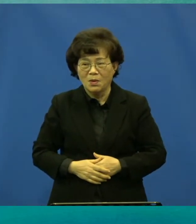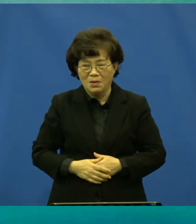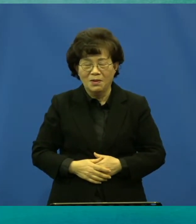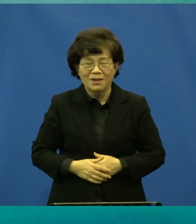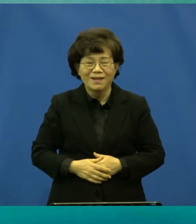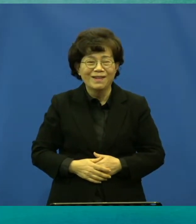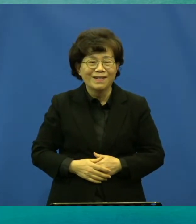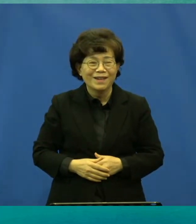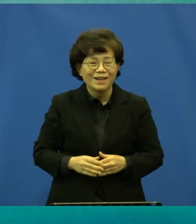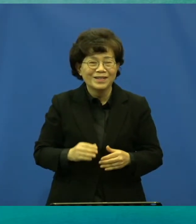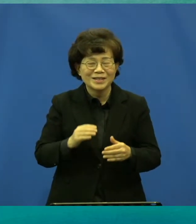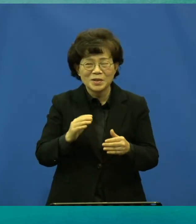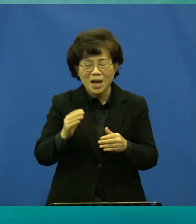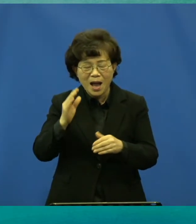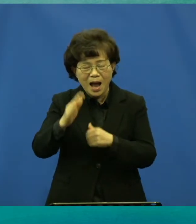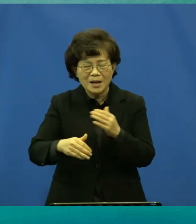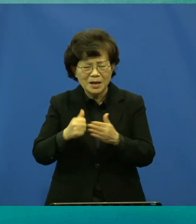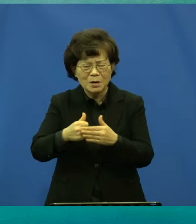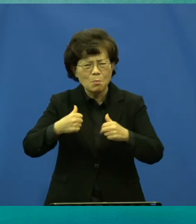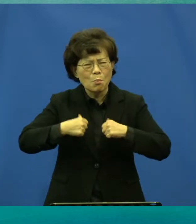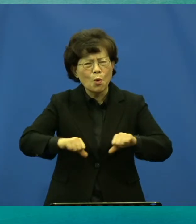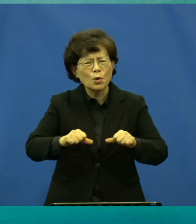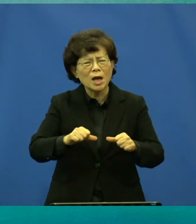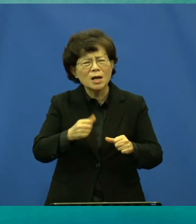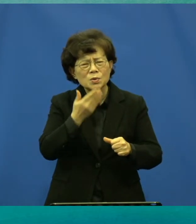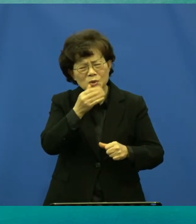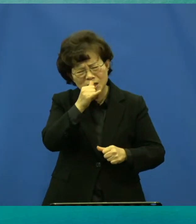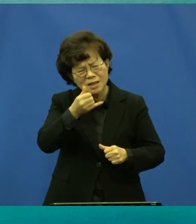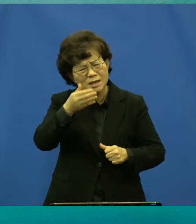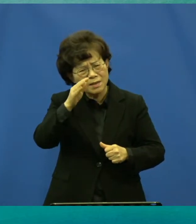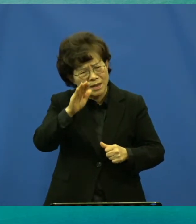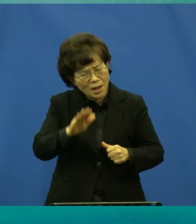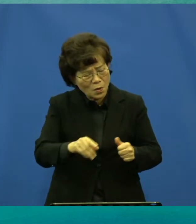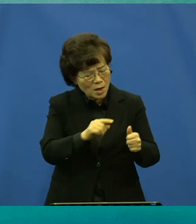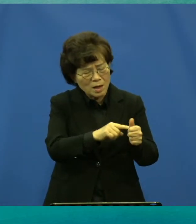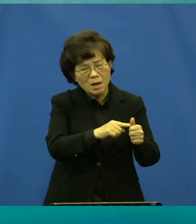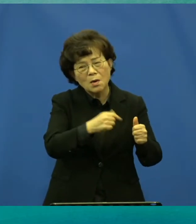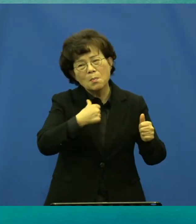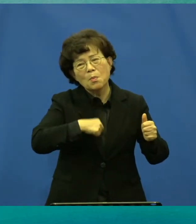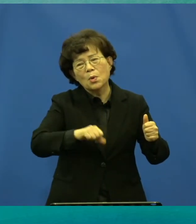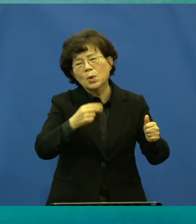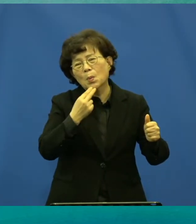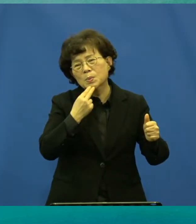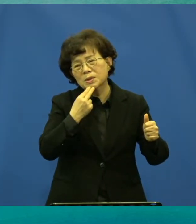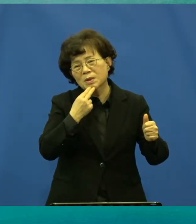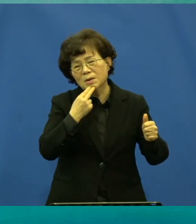웬만하면 너와 둘만도 한데 하나님은 그를 포기하지 않습니다.